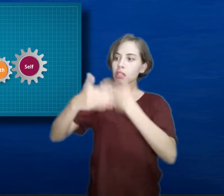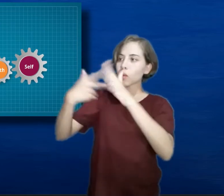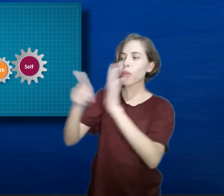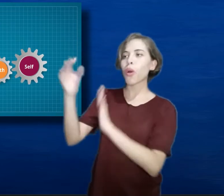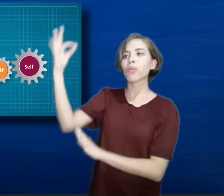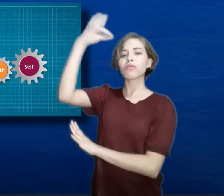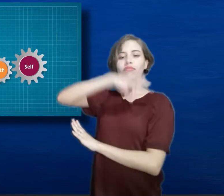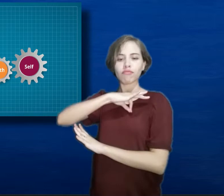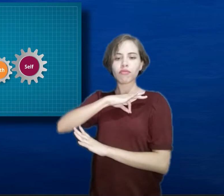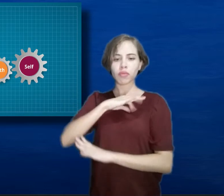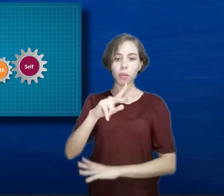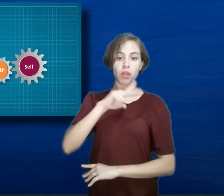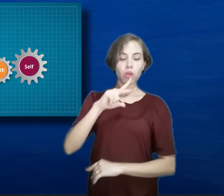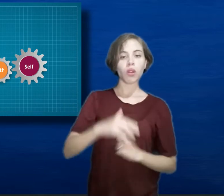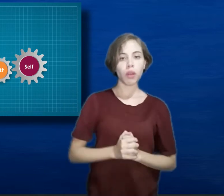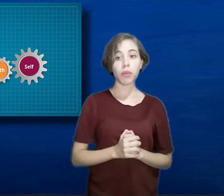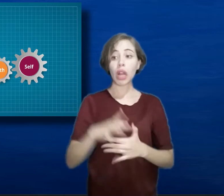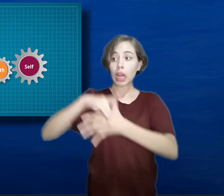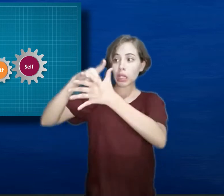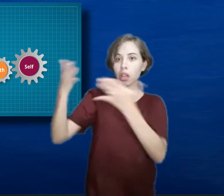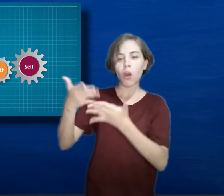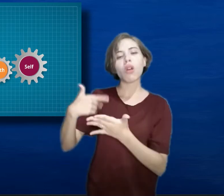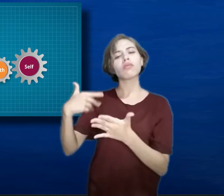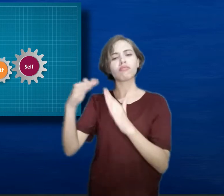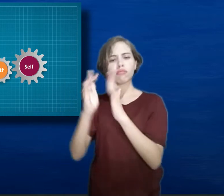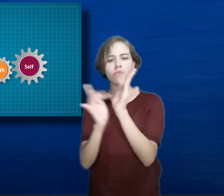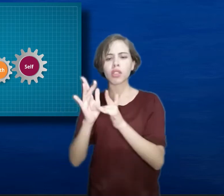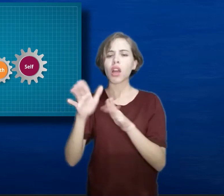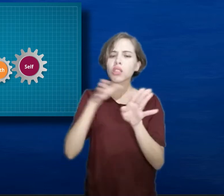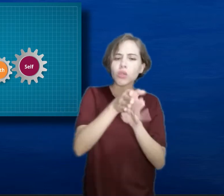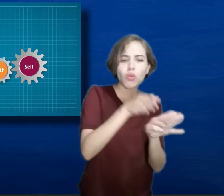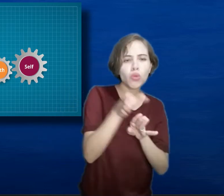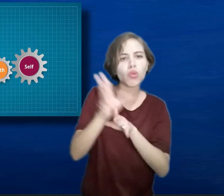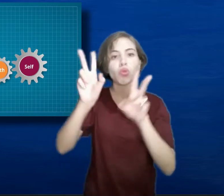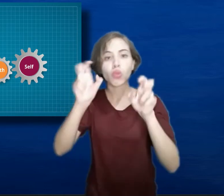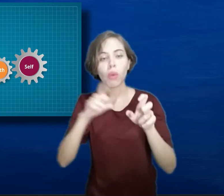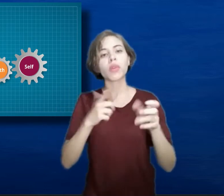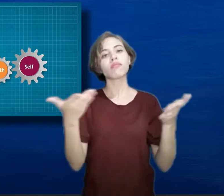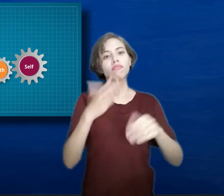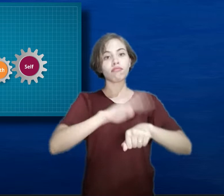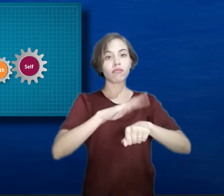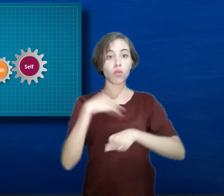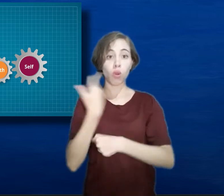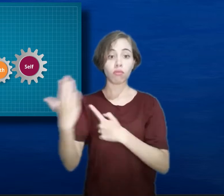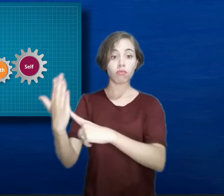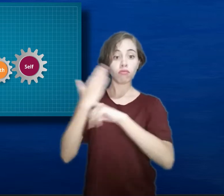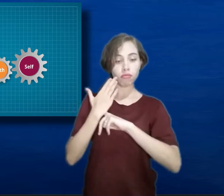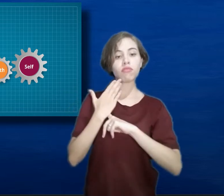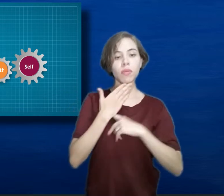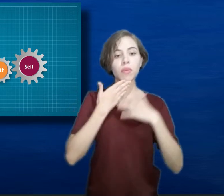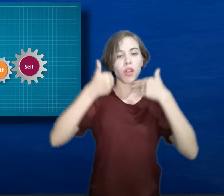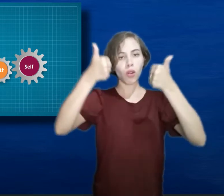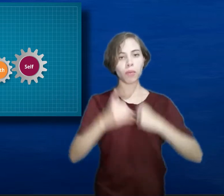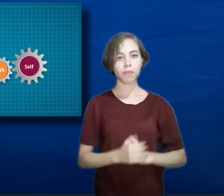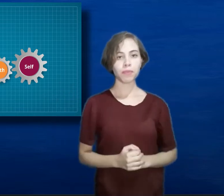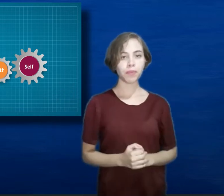descanso, exercício, recreação e o desenvolvimento espiritual e pessoal. Os líderes da igreja recentemente